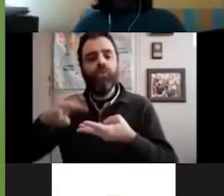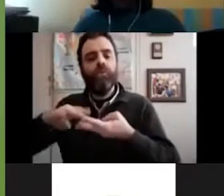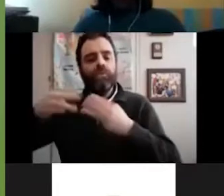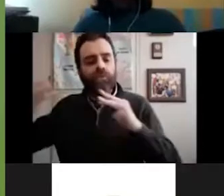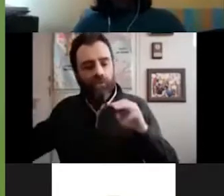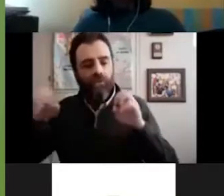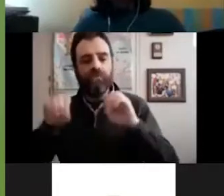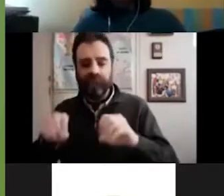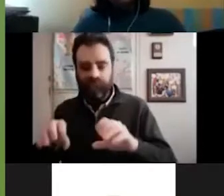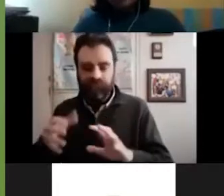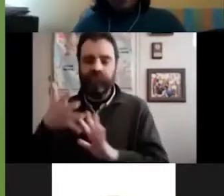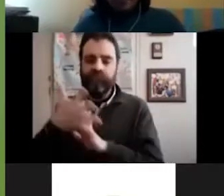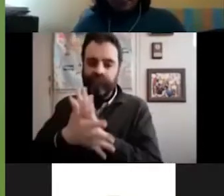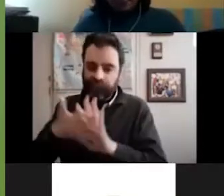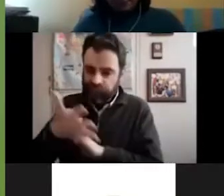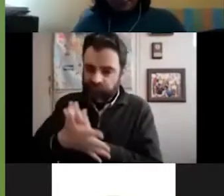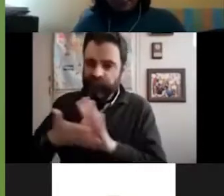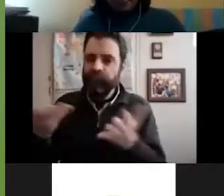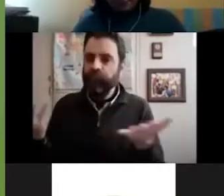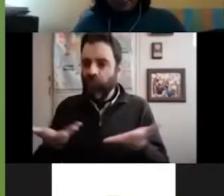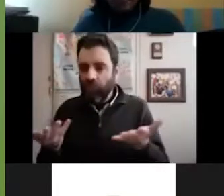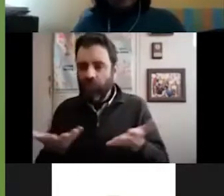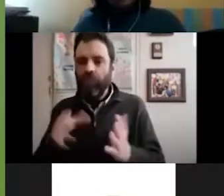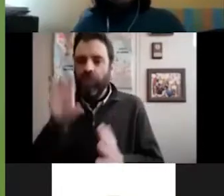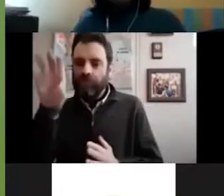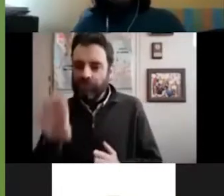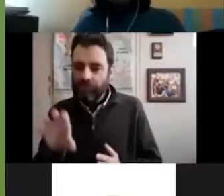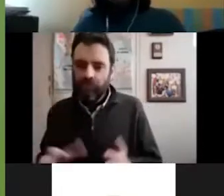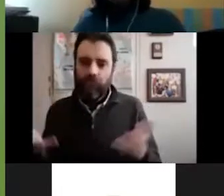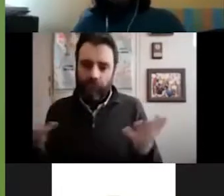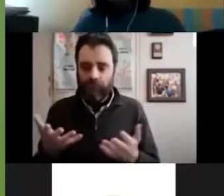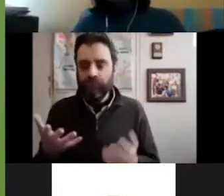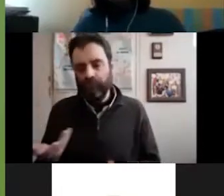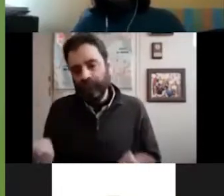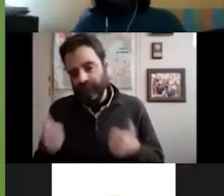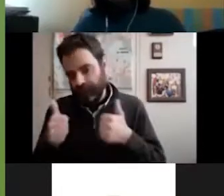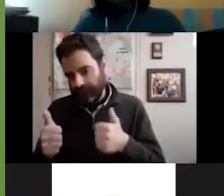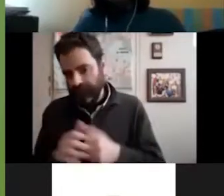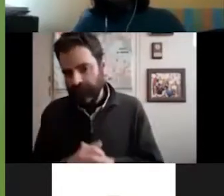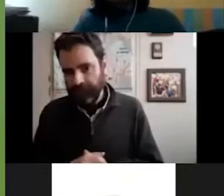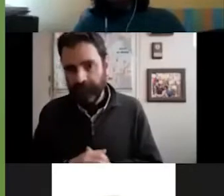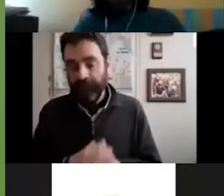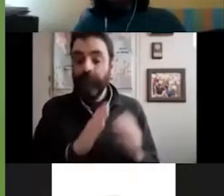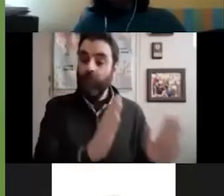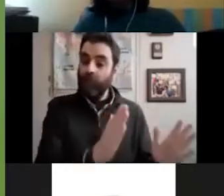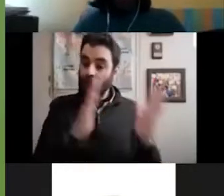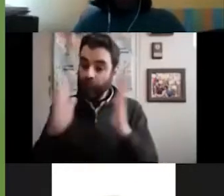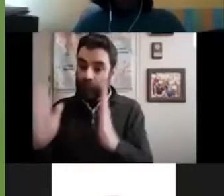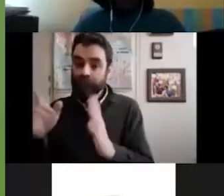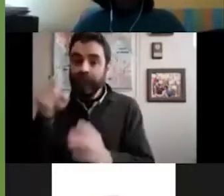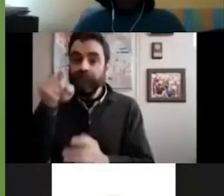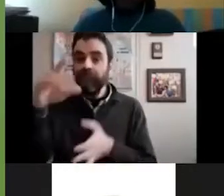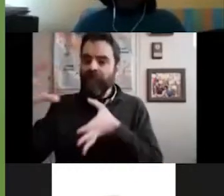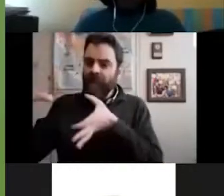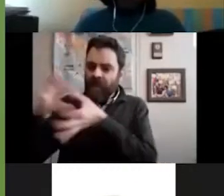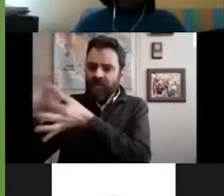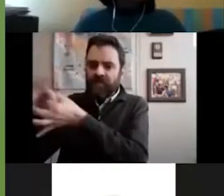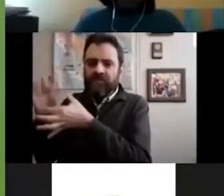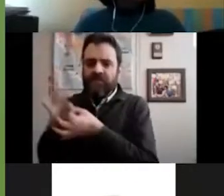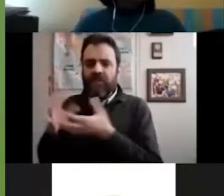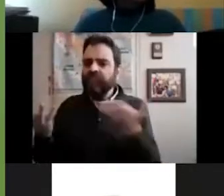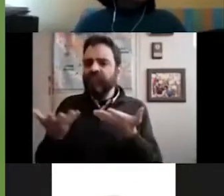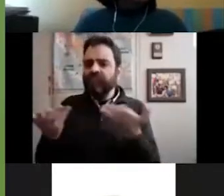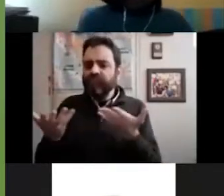tenemos una afiliación, en ese sentido, nos apoya con la metodología de la enseñanza de la lengua de señas, con las asignaturas, etc. Bien,